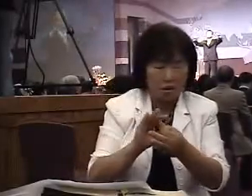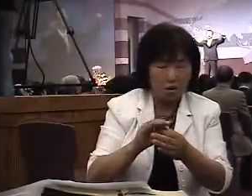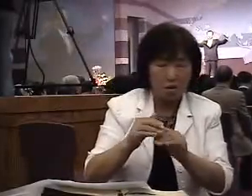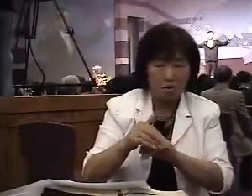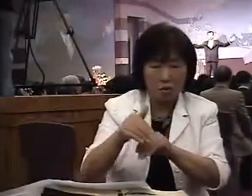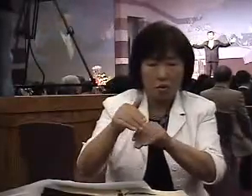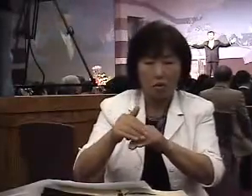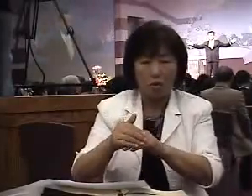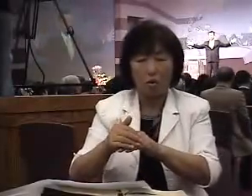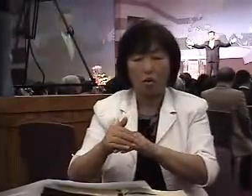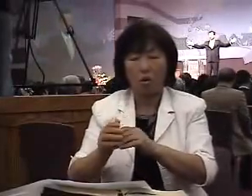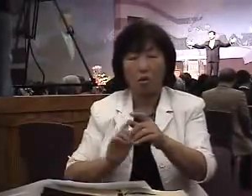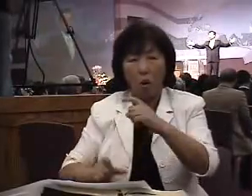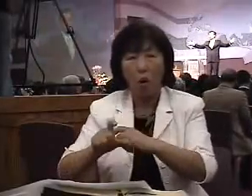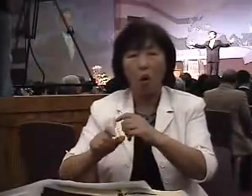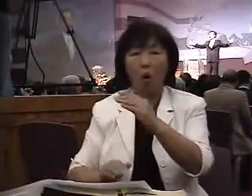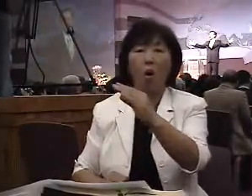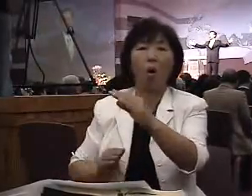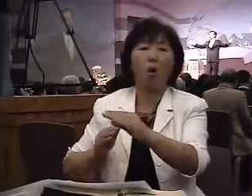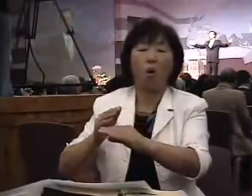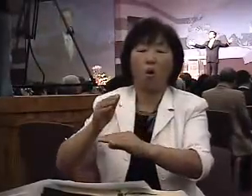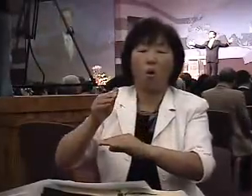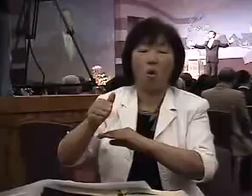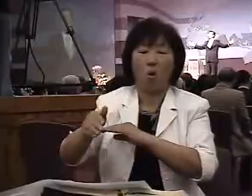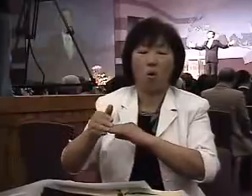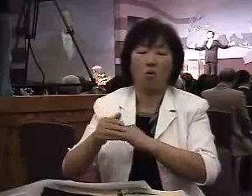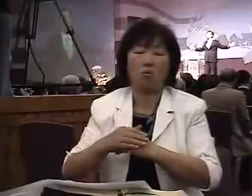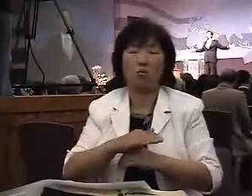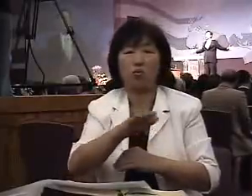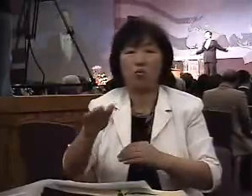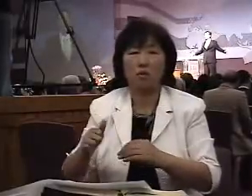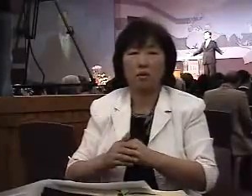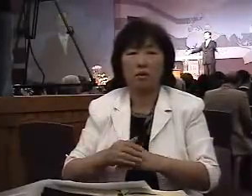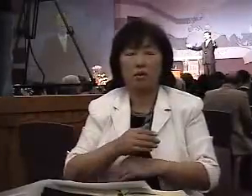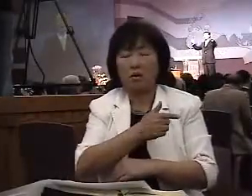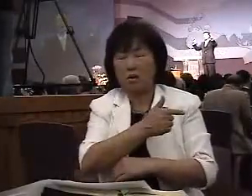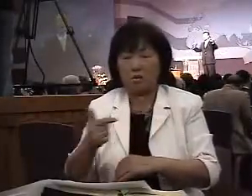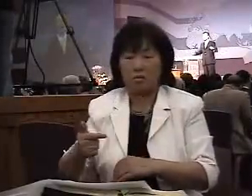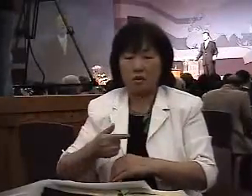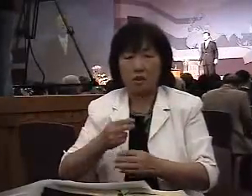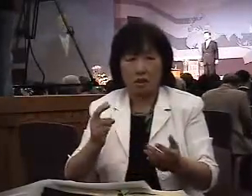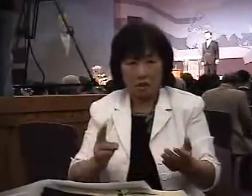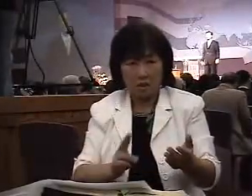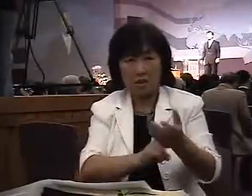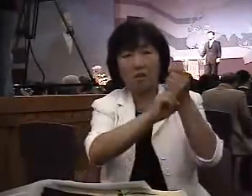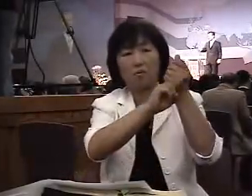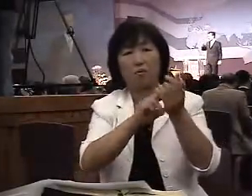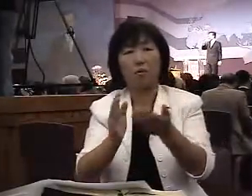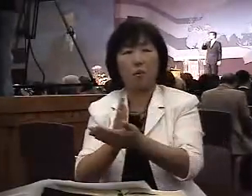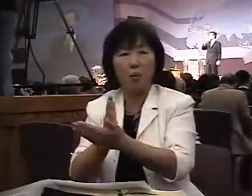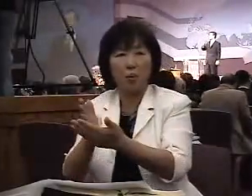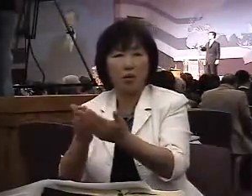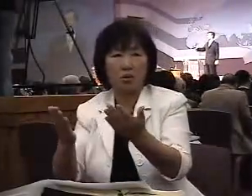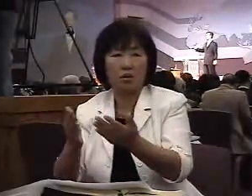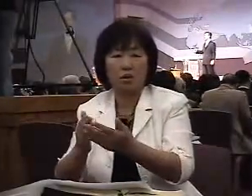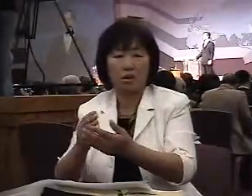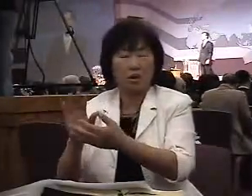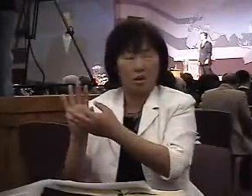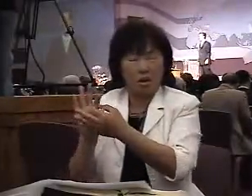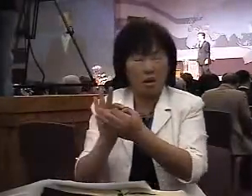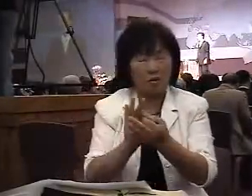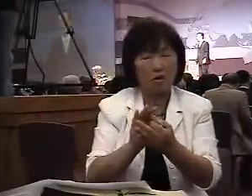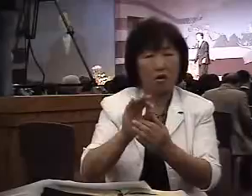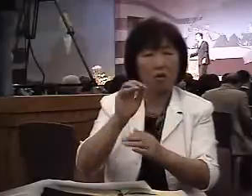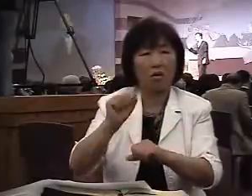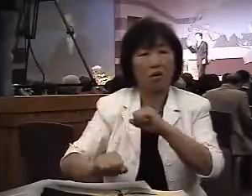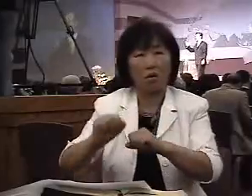더욱더 능가하고 우리를 통해 엄청난 기적을 베푸신 하나님께서 이제 계속 역사가